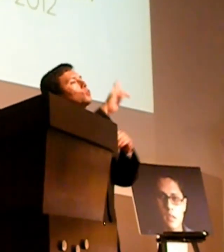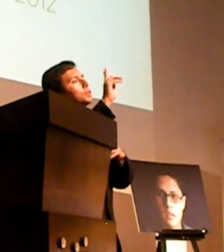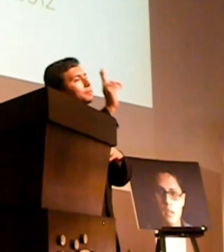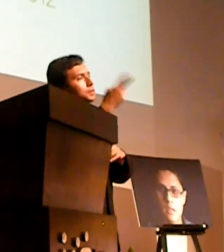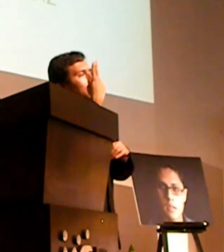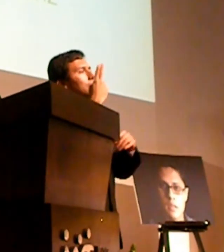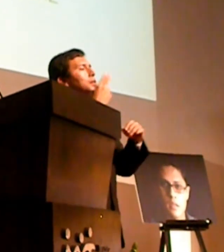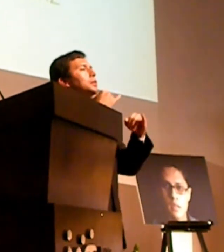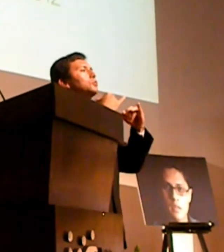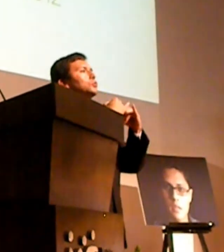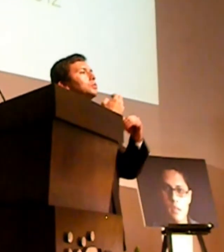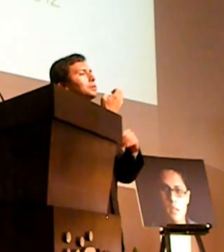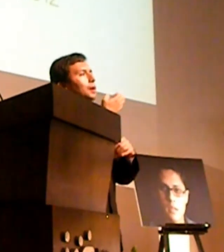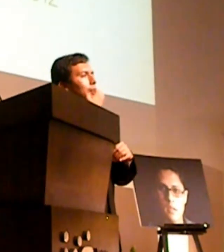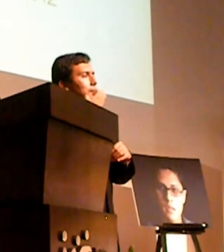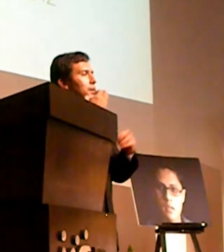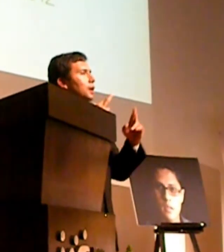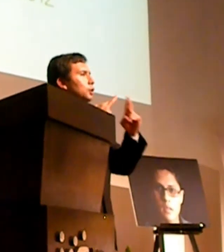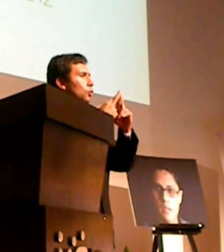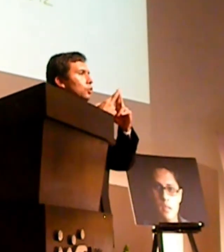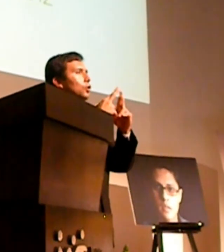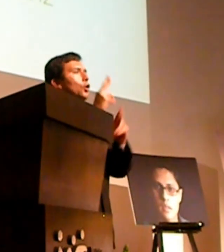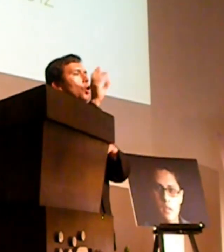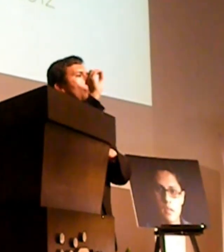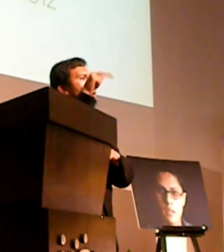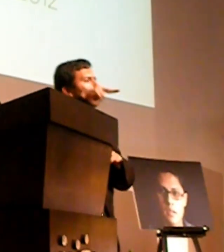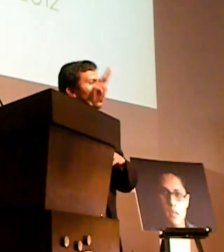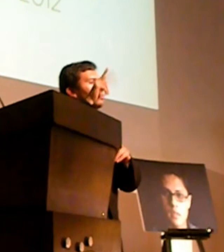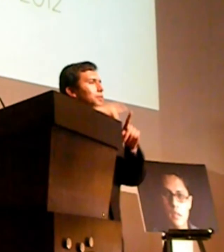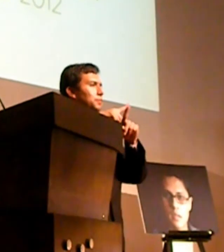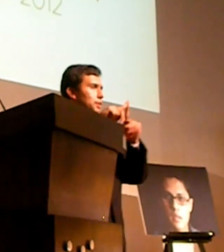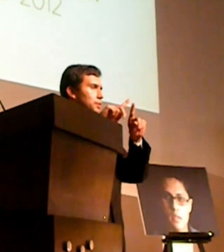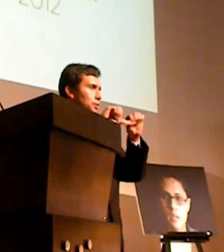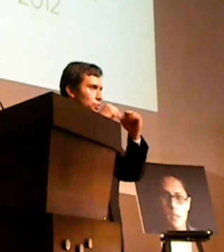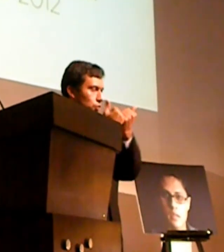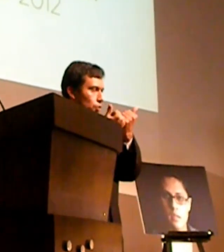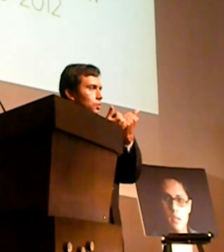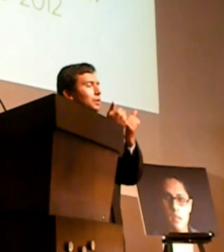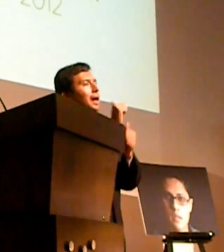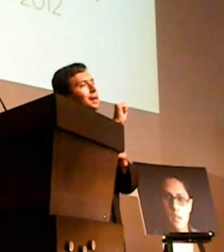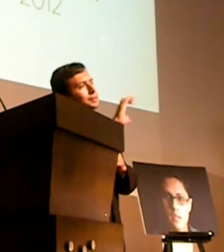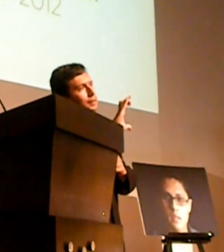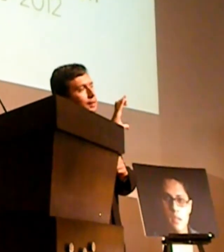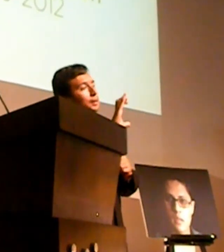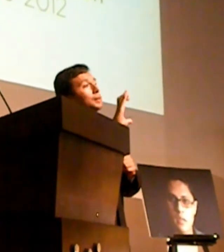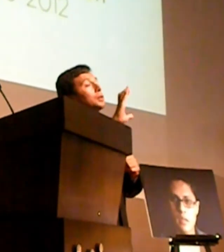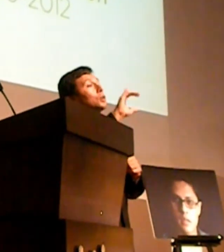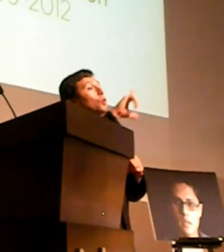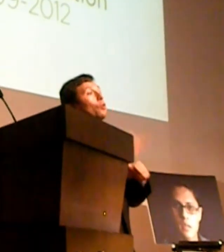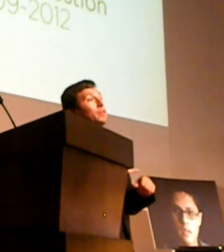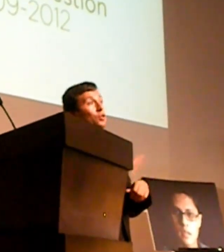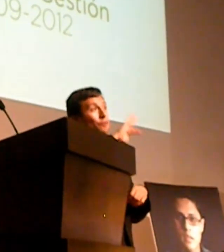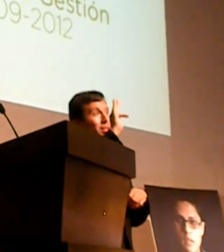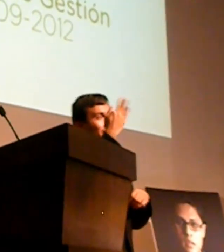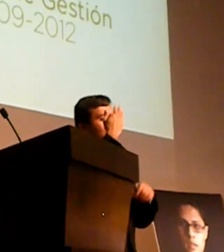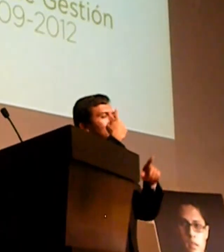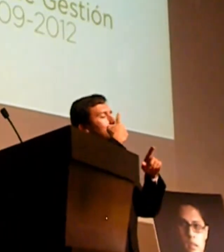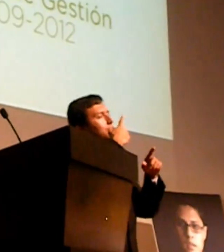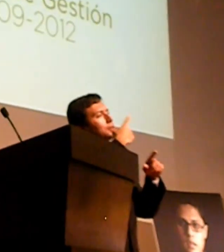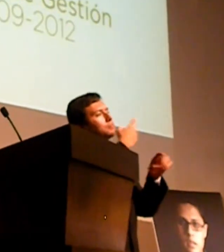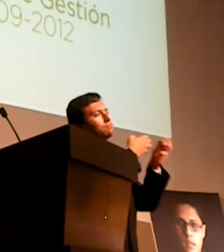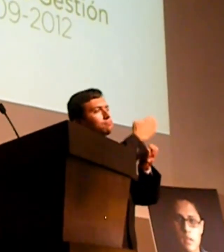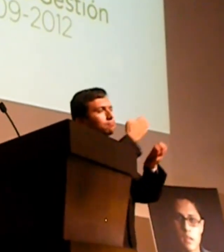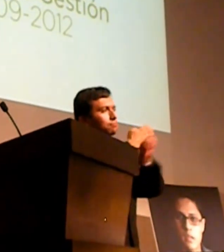agencias de Naciones Unidas, organismos de la sociedad civil, entidades independientes del gobierno federal,